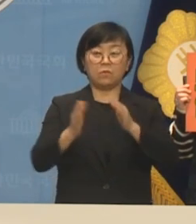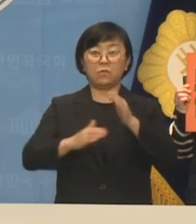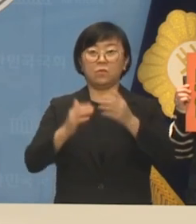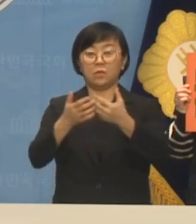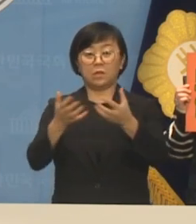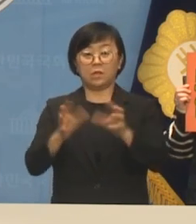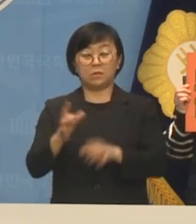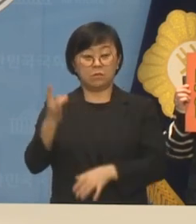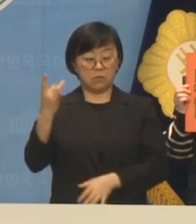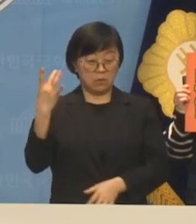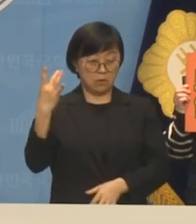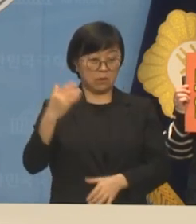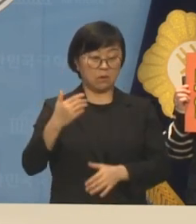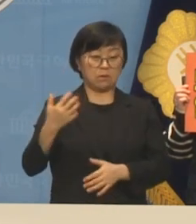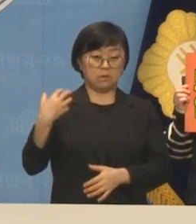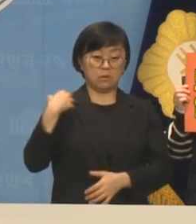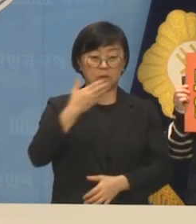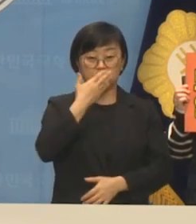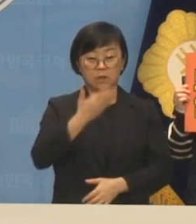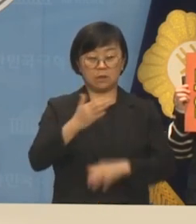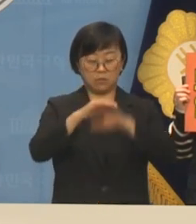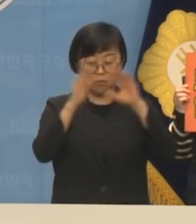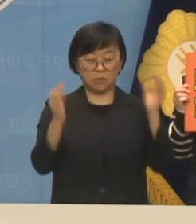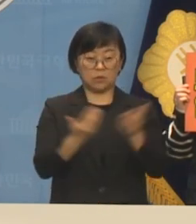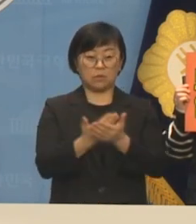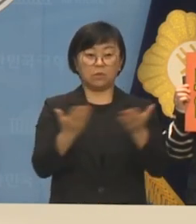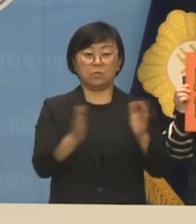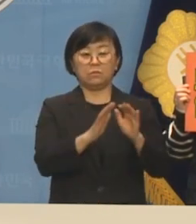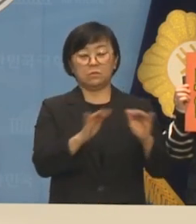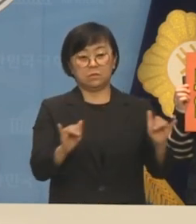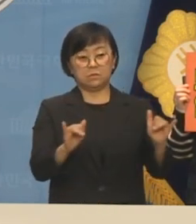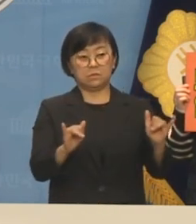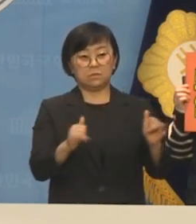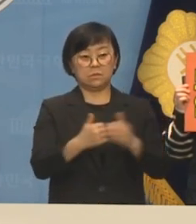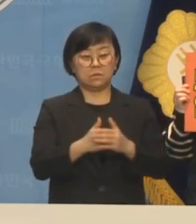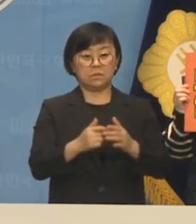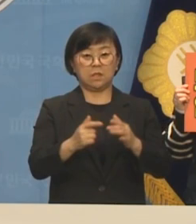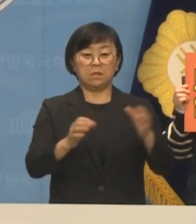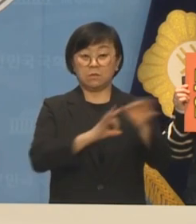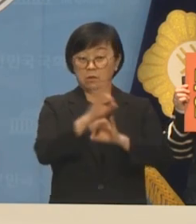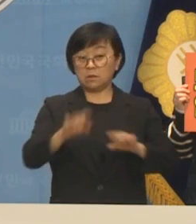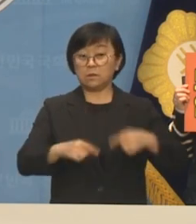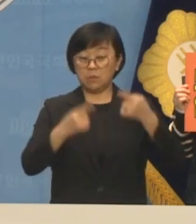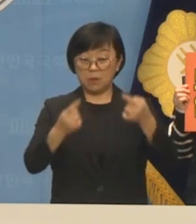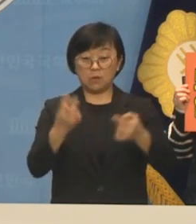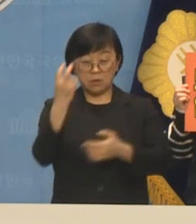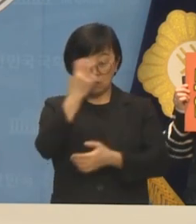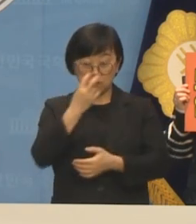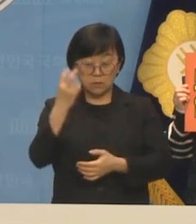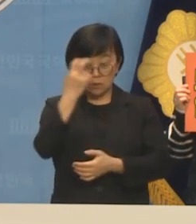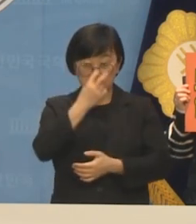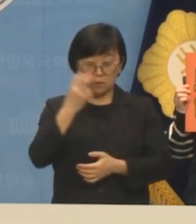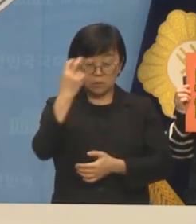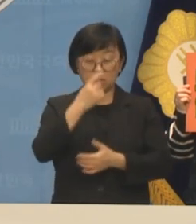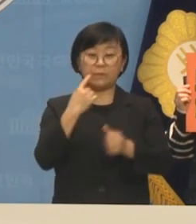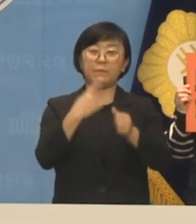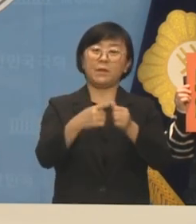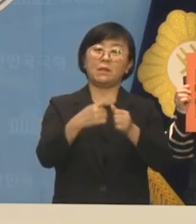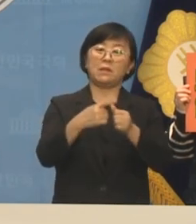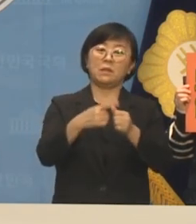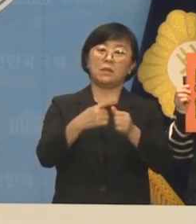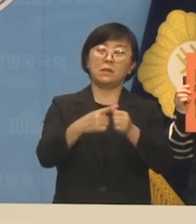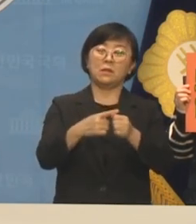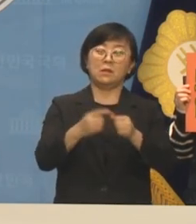공공기관 본연의 역할을 다할 수 있도록 노동자들이 경영에 참가하고 견제하고 감시하고